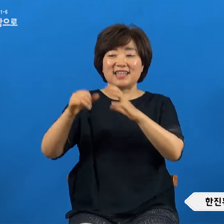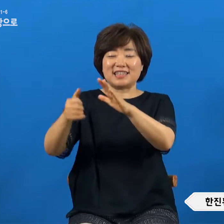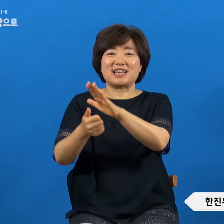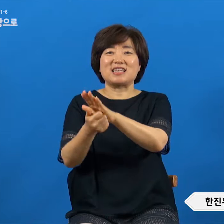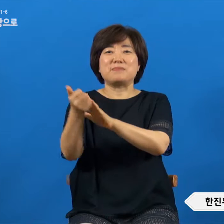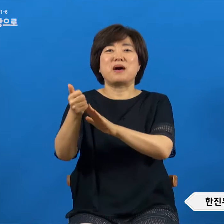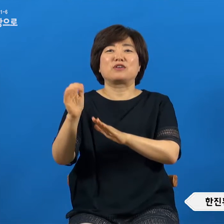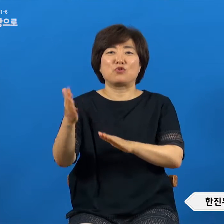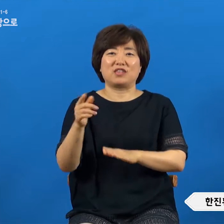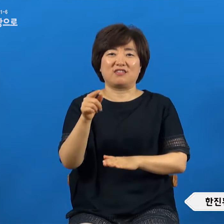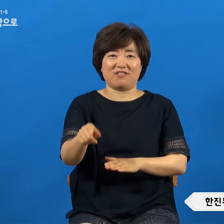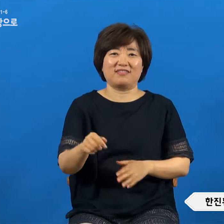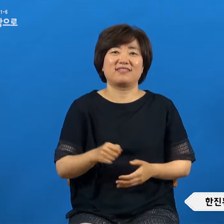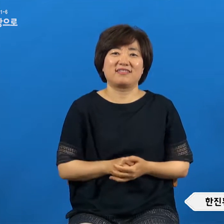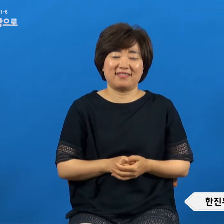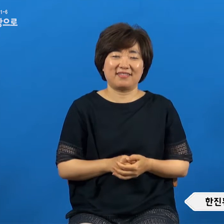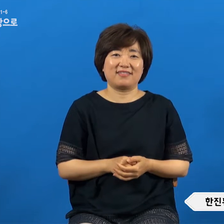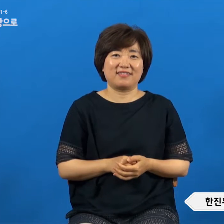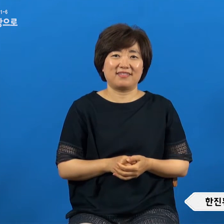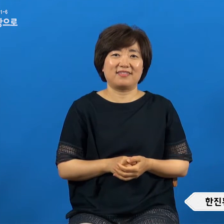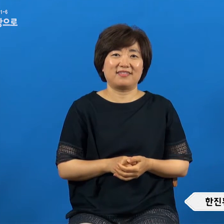되는 것입니다.